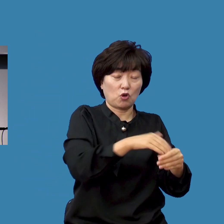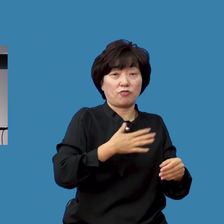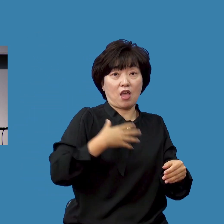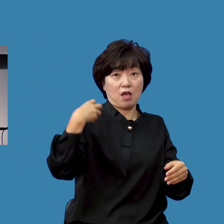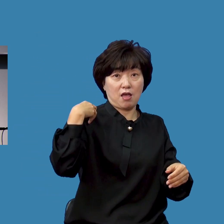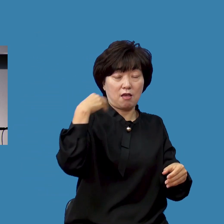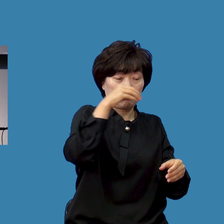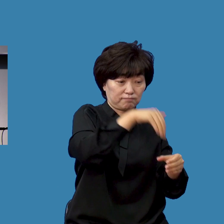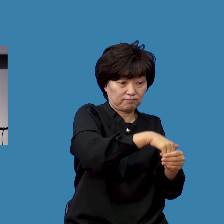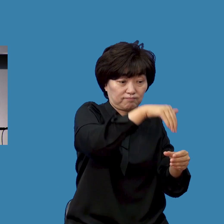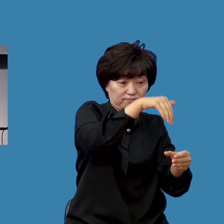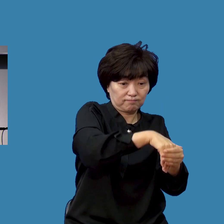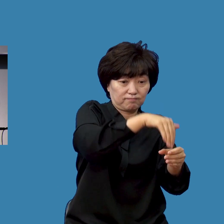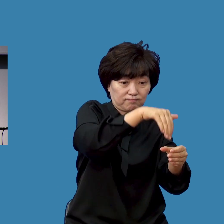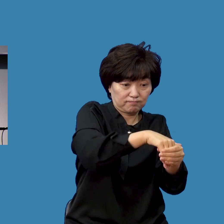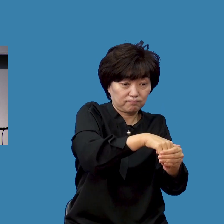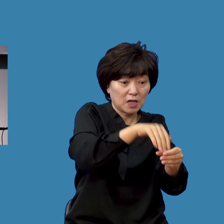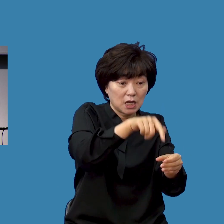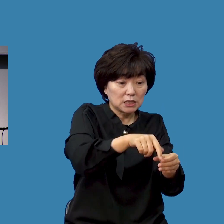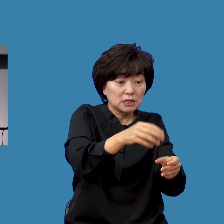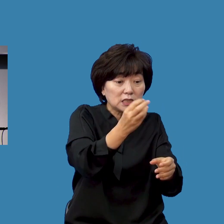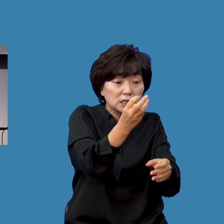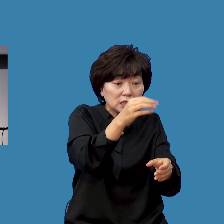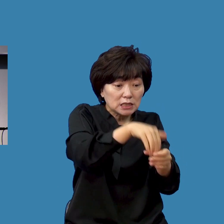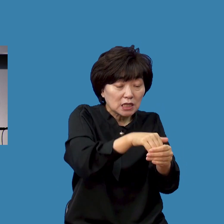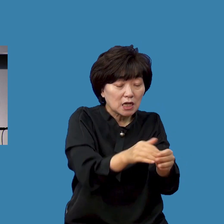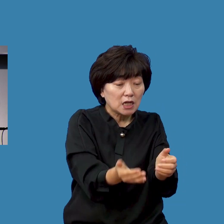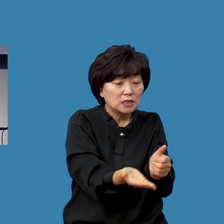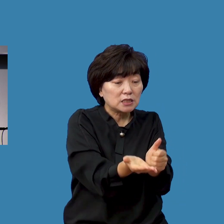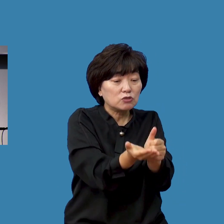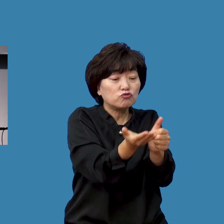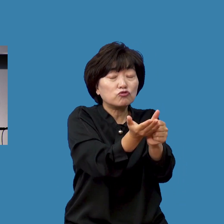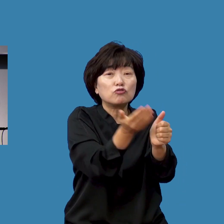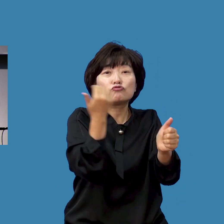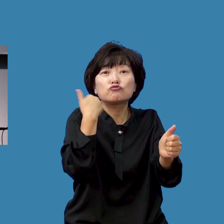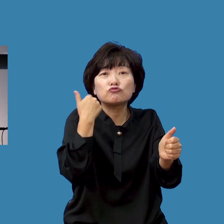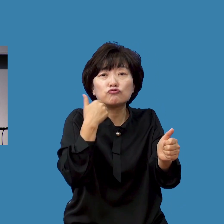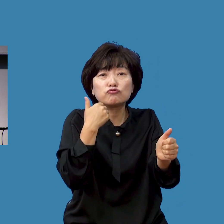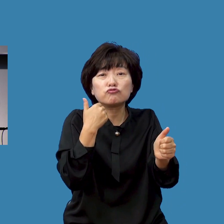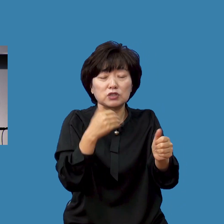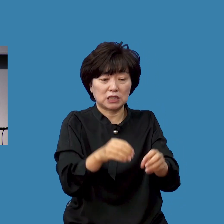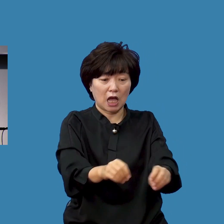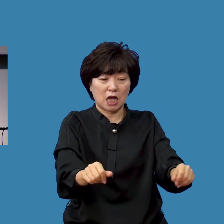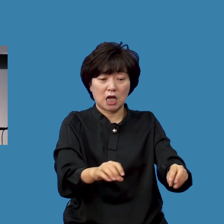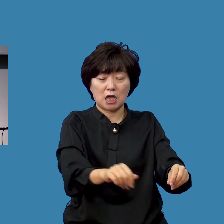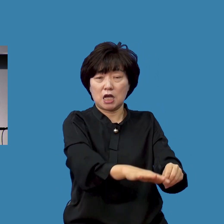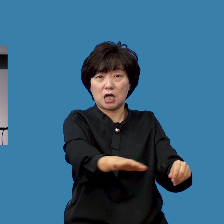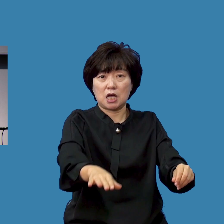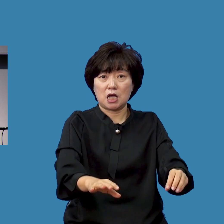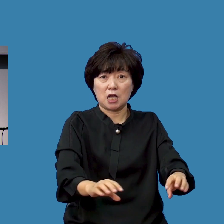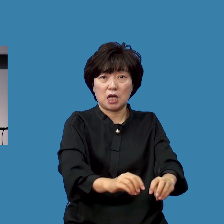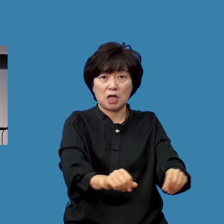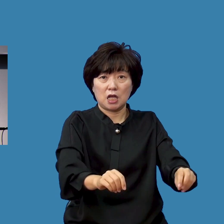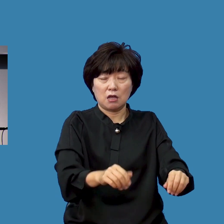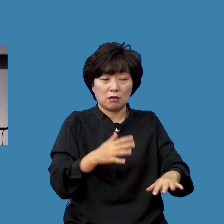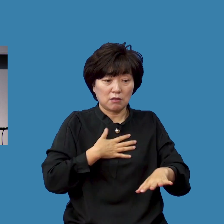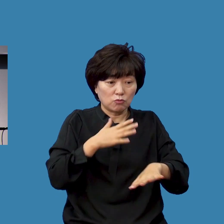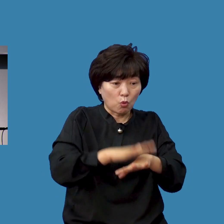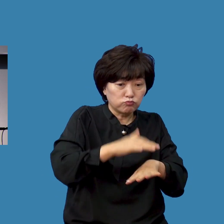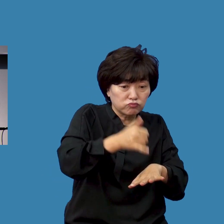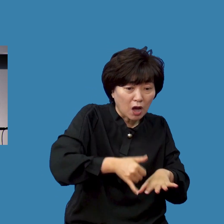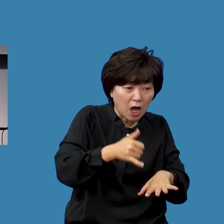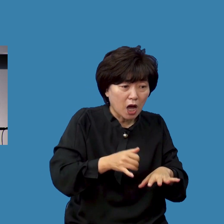그렇죠 여러분. 씨를 심는 건 물론 내가 했어. 그렇지만 씨를 자라게 하는 건 뭐예요? 땅이 하는 거잖아요.